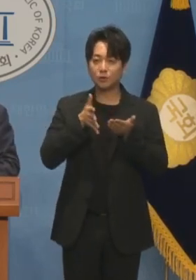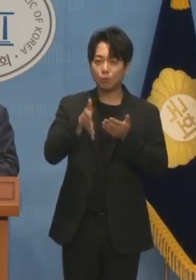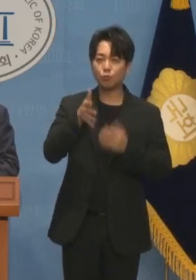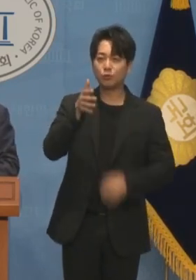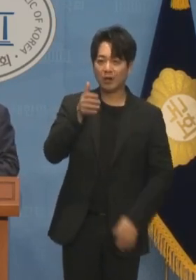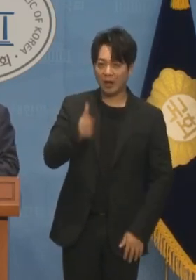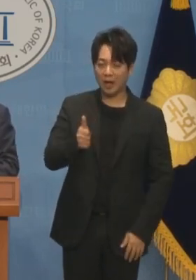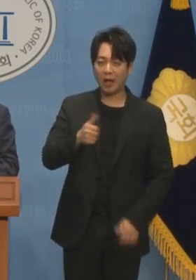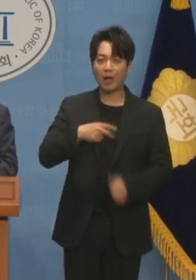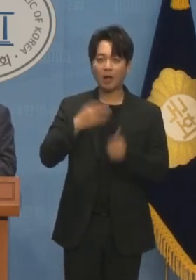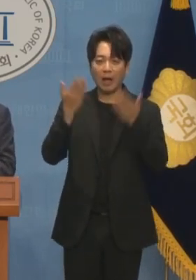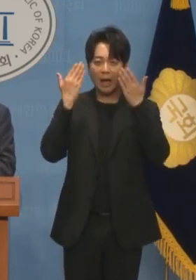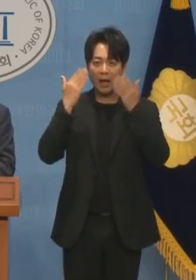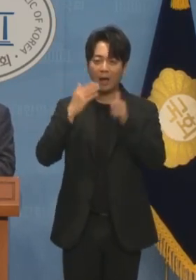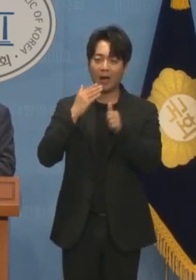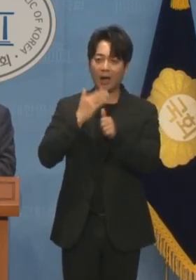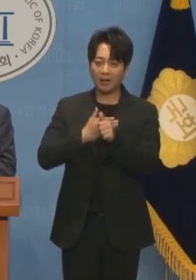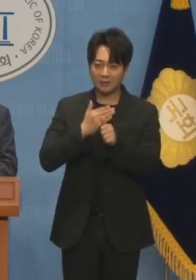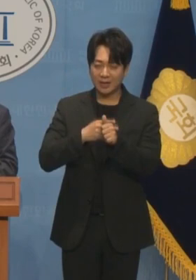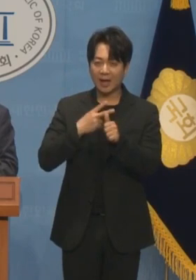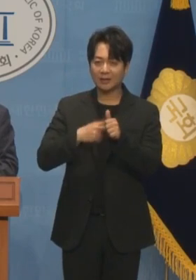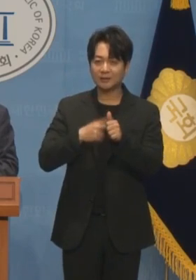공학자들, 그리고